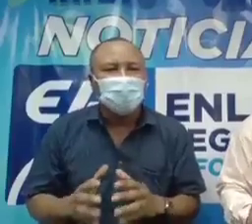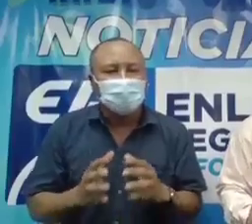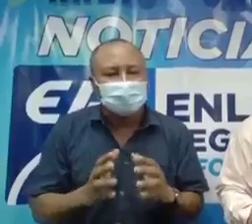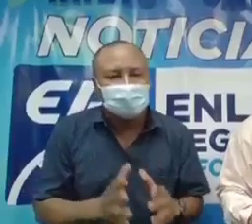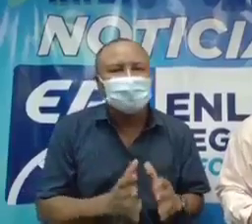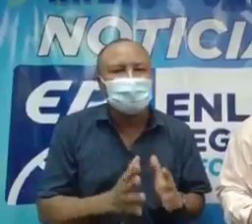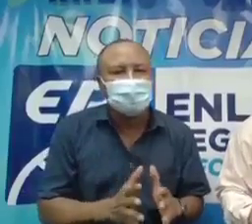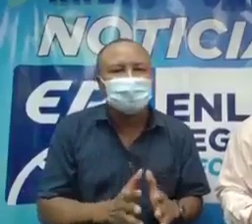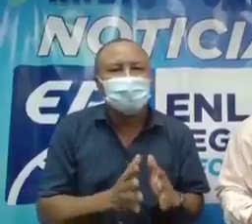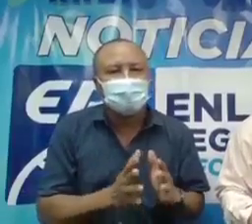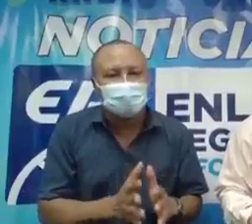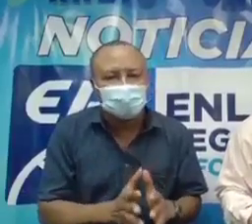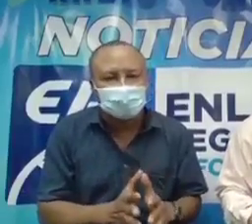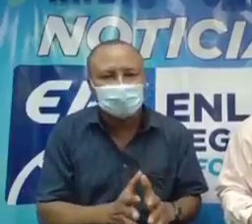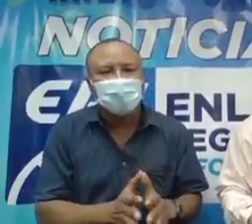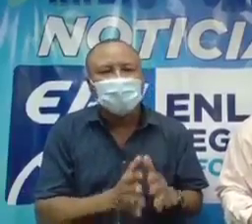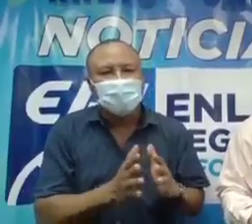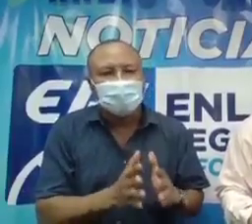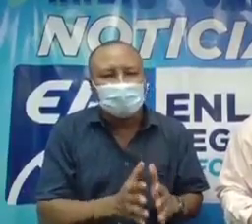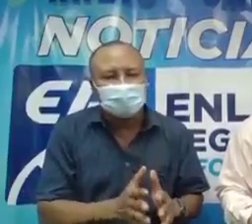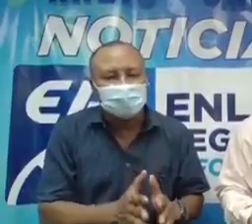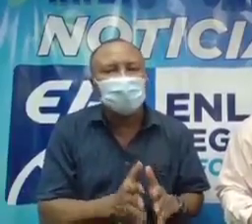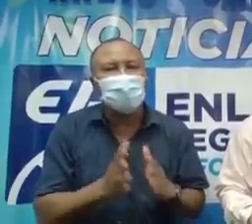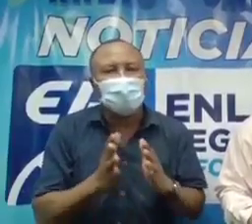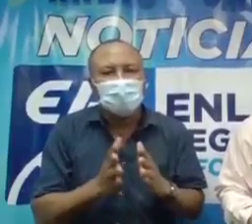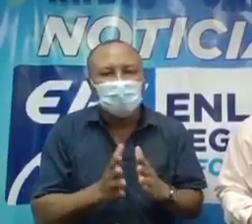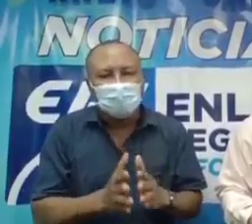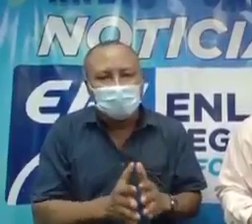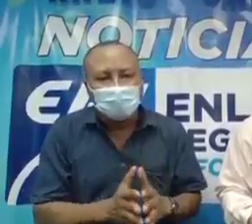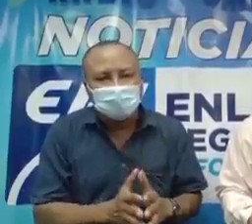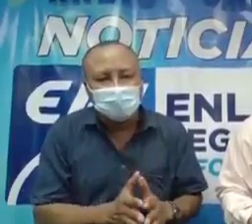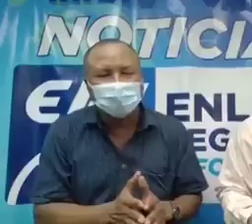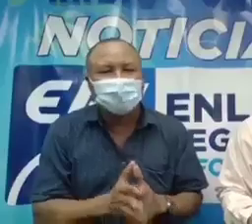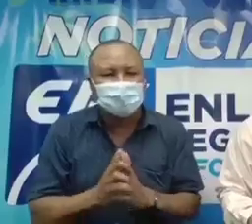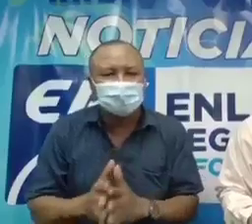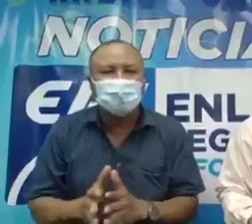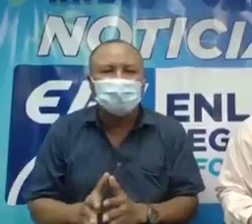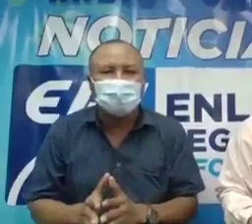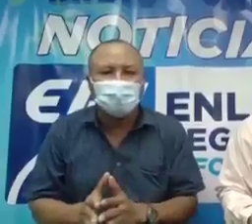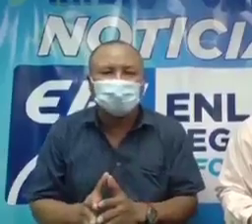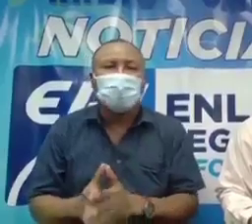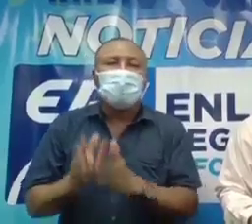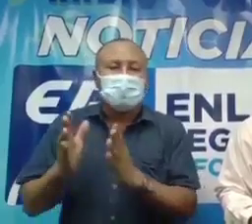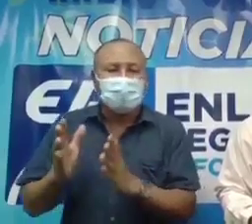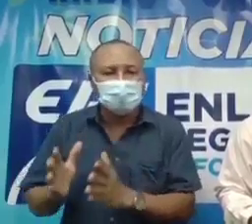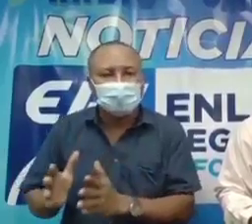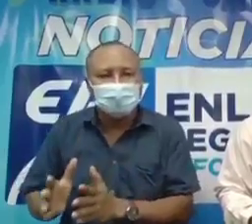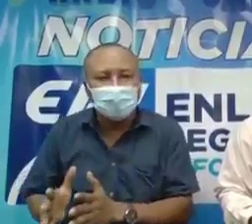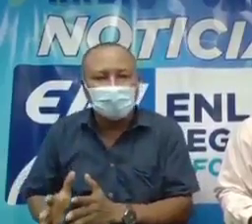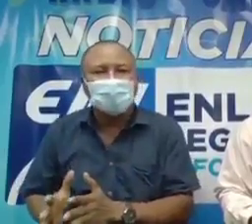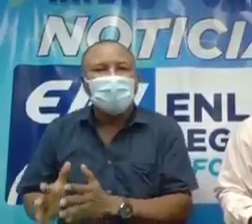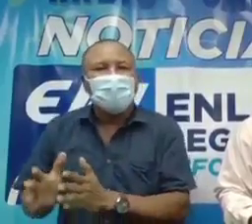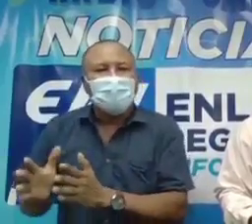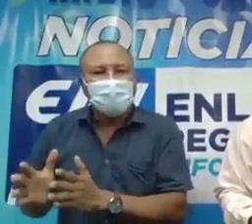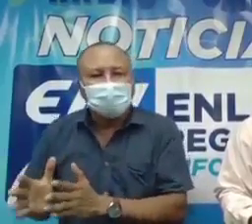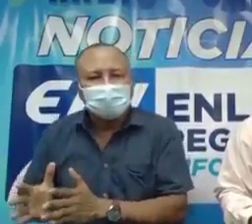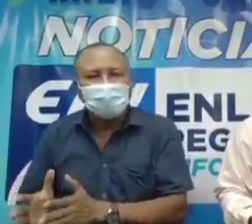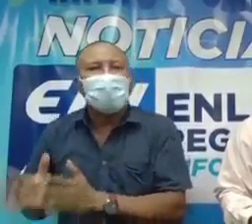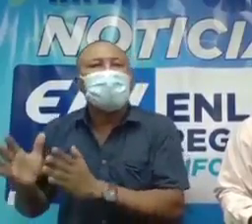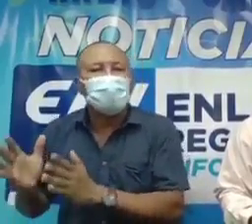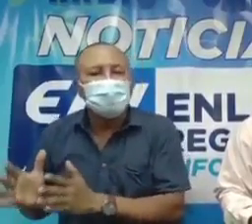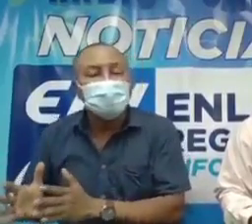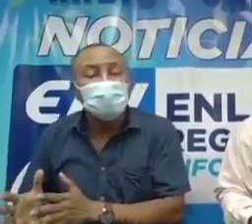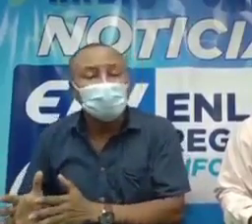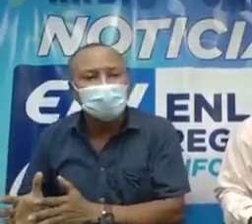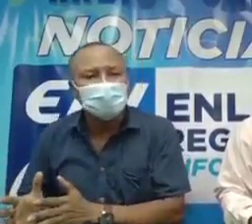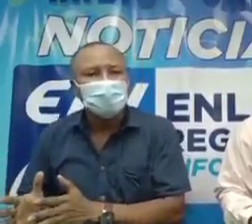reitero, están establecidas en el COTAD, en el artículo 57 y 58, pero también están